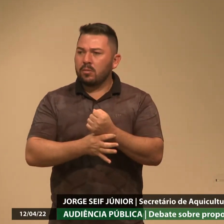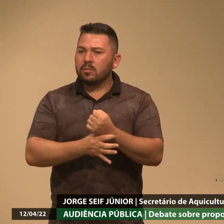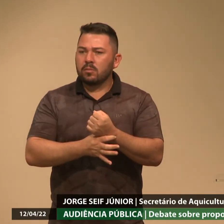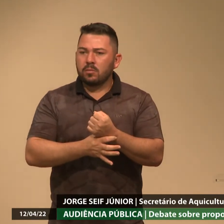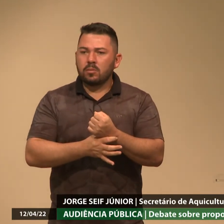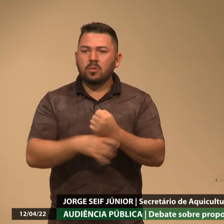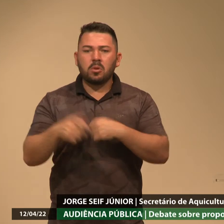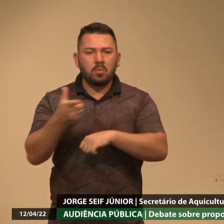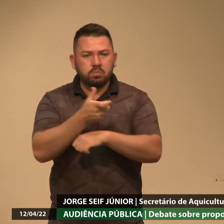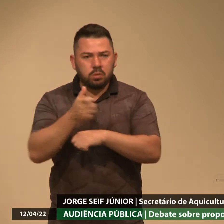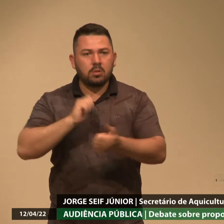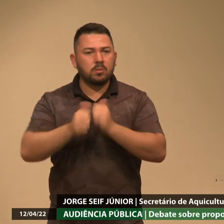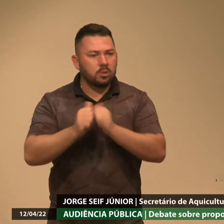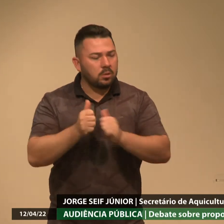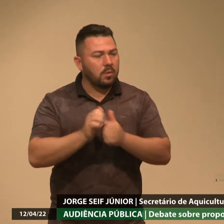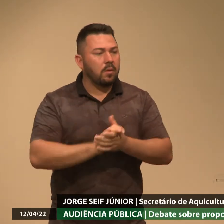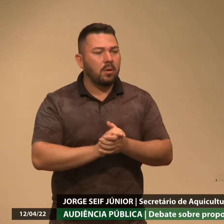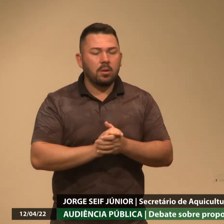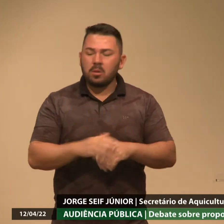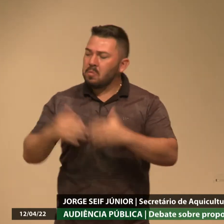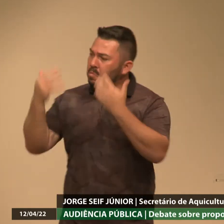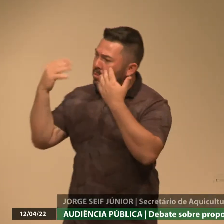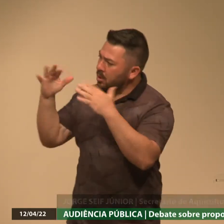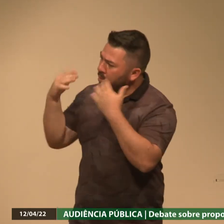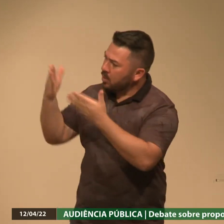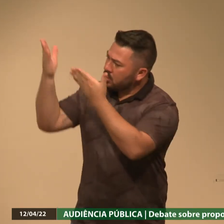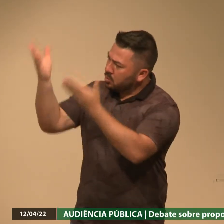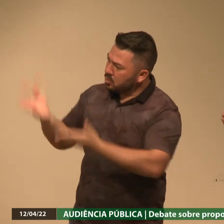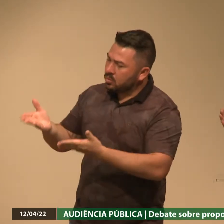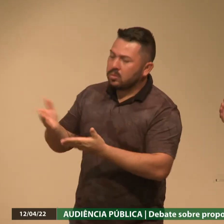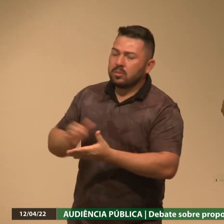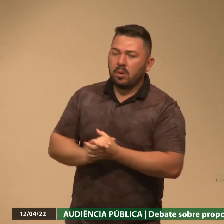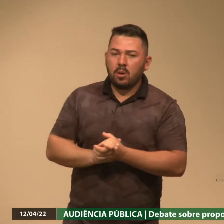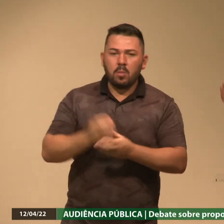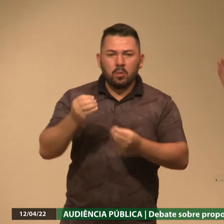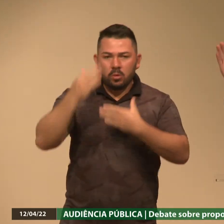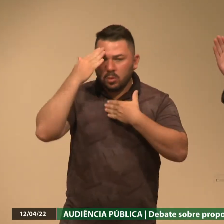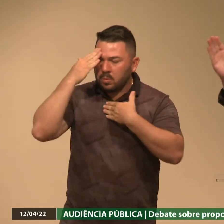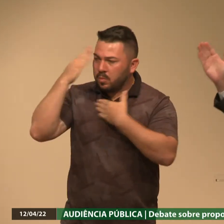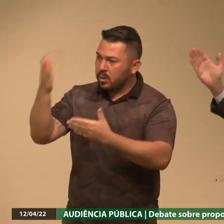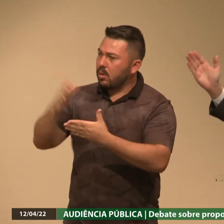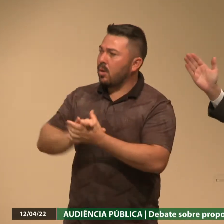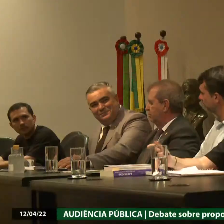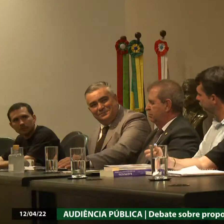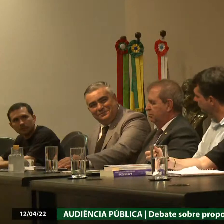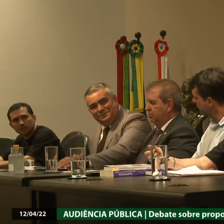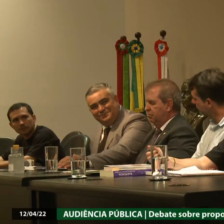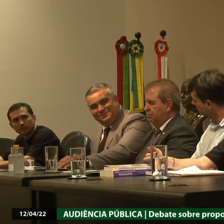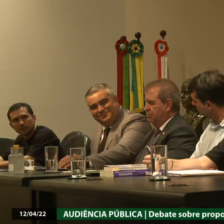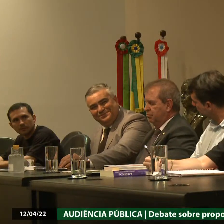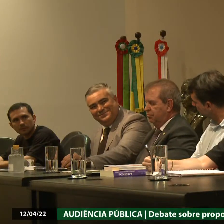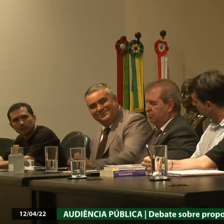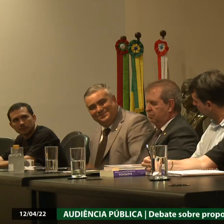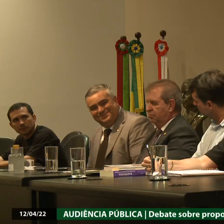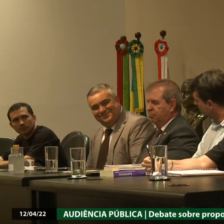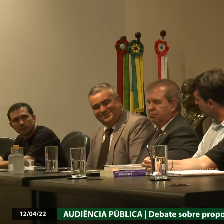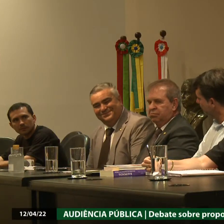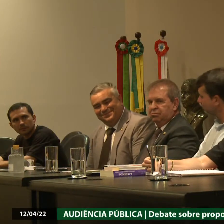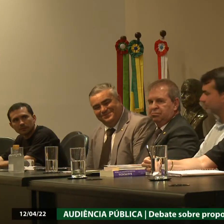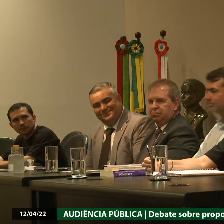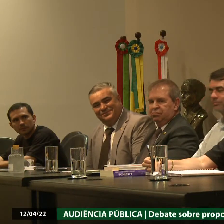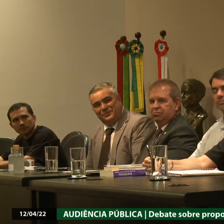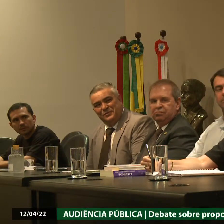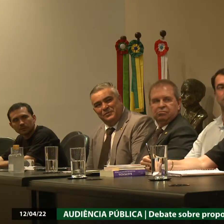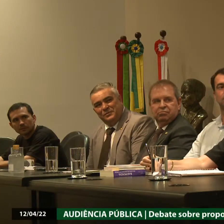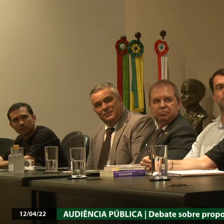esportivo parabenizo o senhor Sargento Lima Muito obrigado primeiro por apresentar esse projeto vitorioso